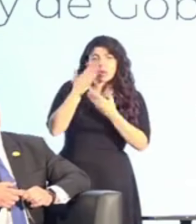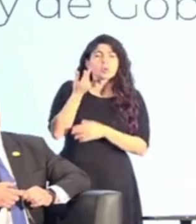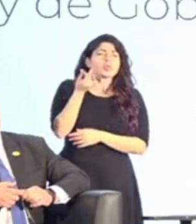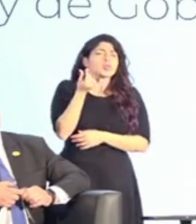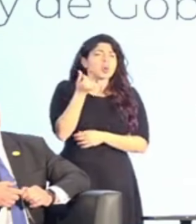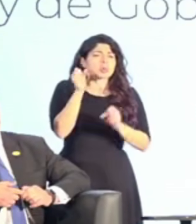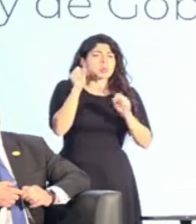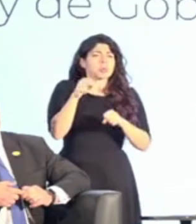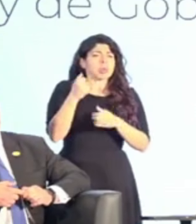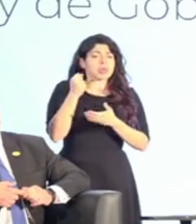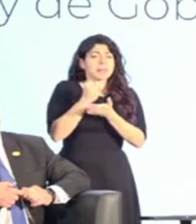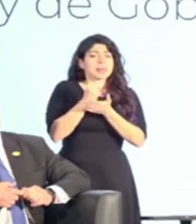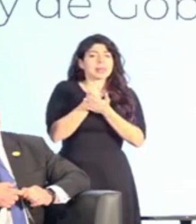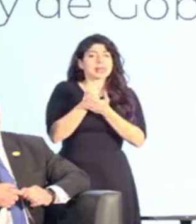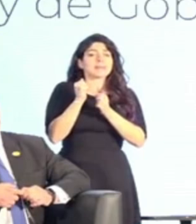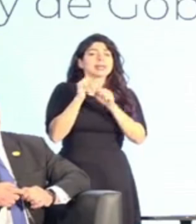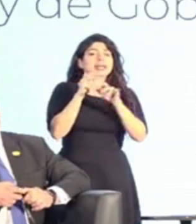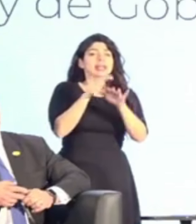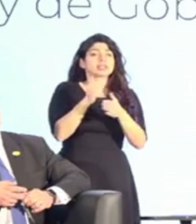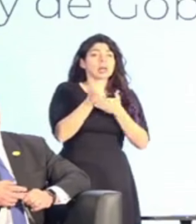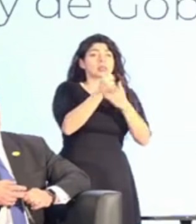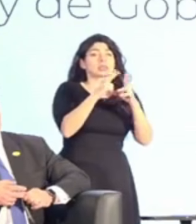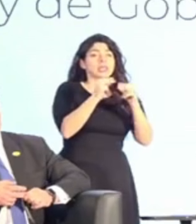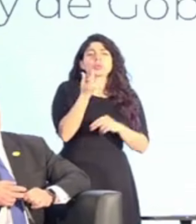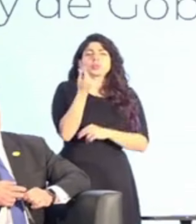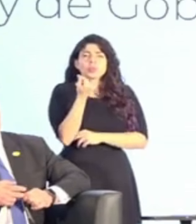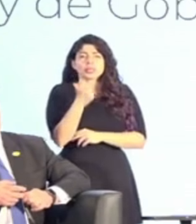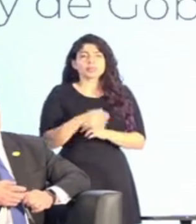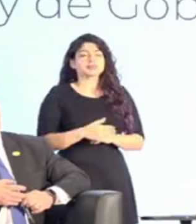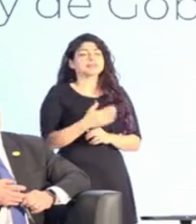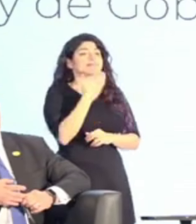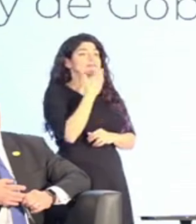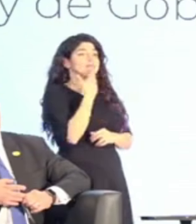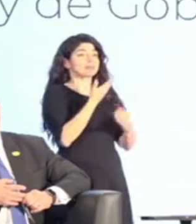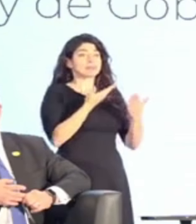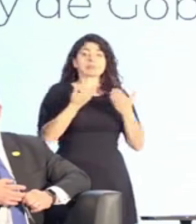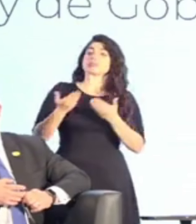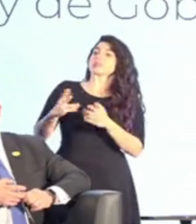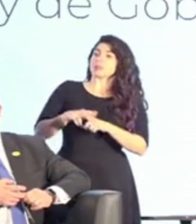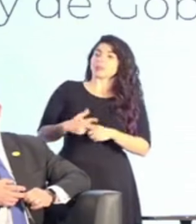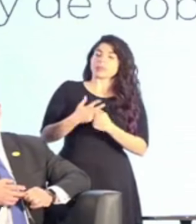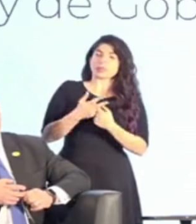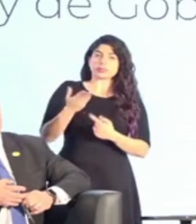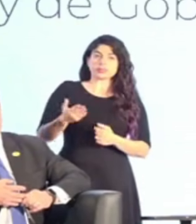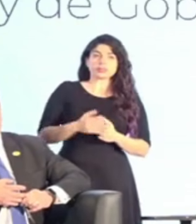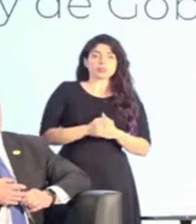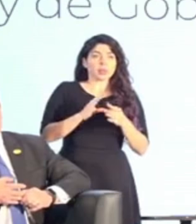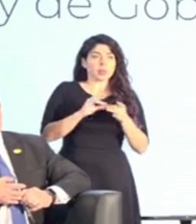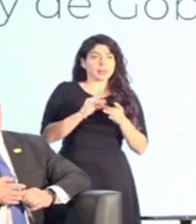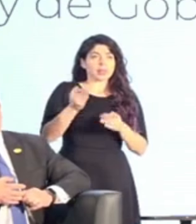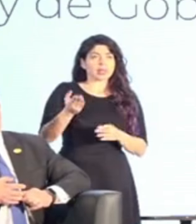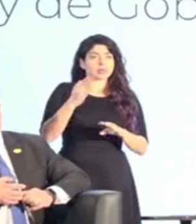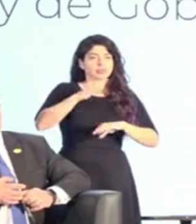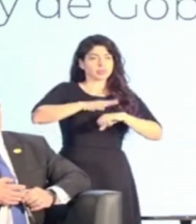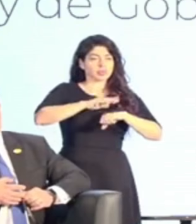podría invertir en esa ayuda de migración hacia los nicaragüenses. Gracias, Armando. Si gusta, iniciamos con comentarios sobre